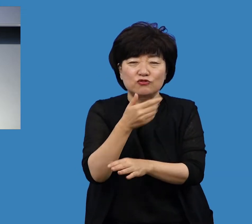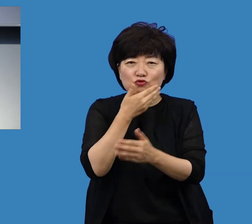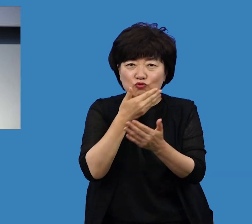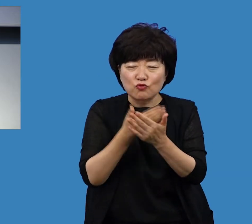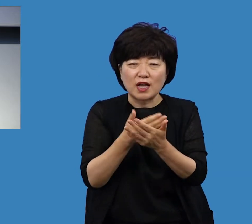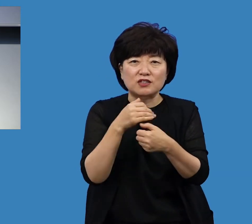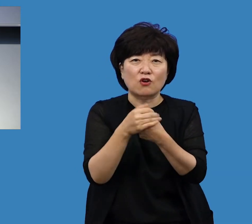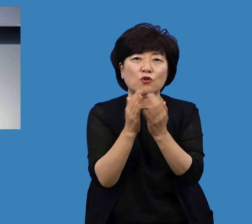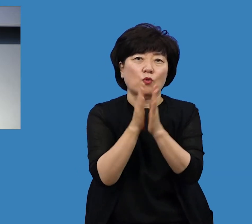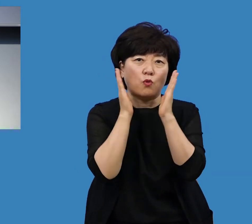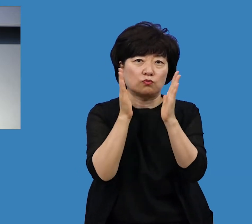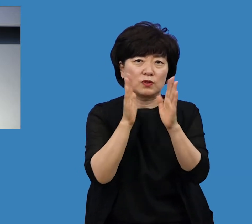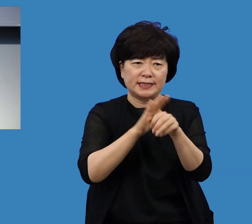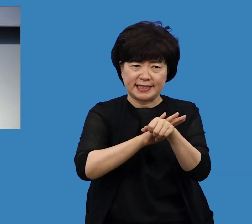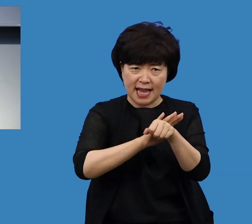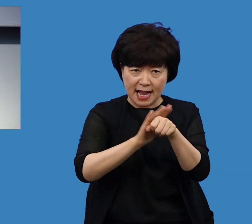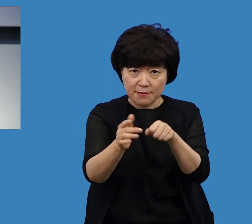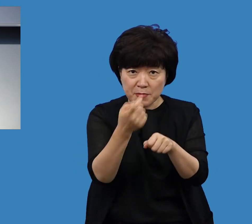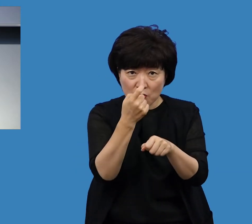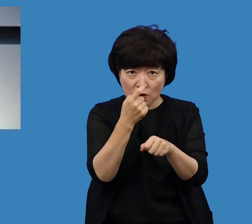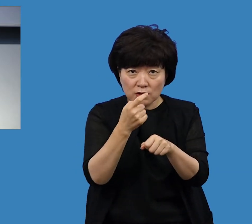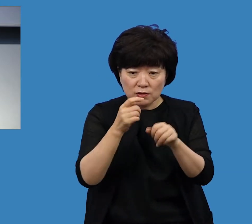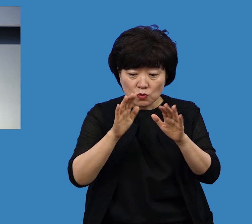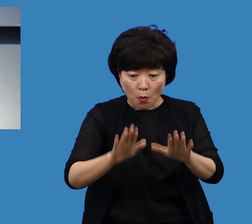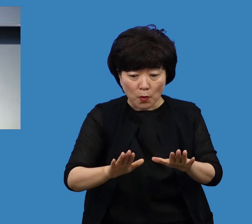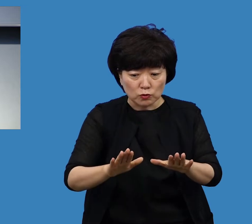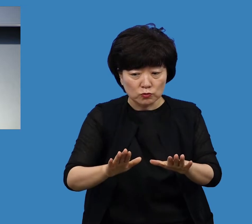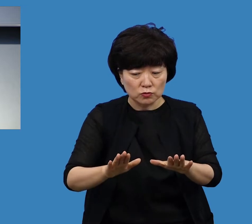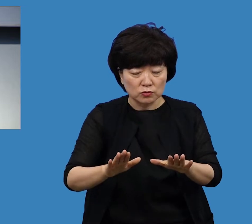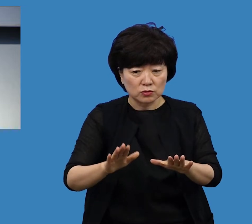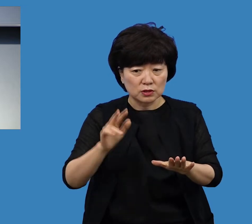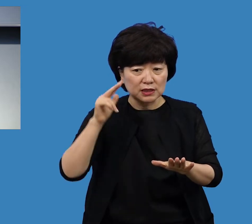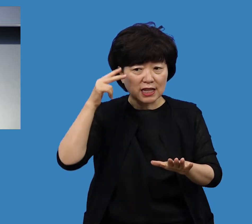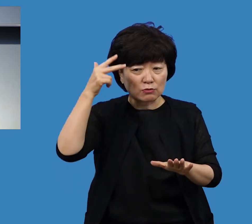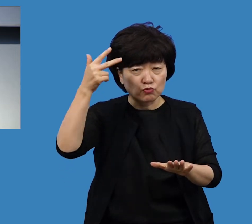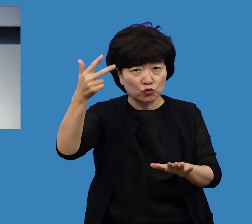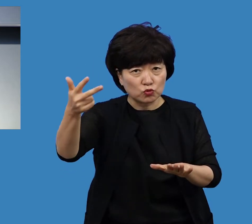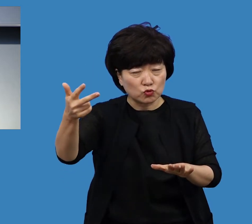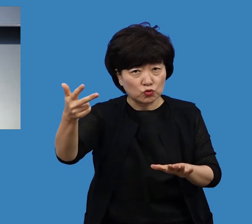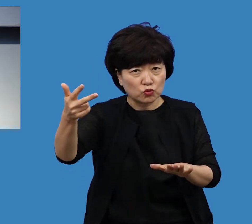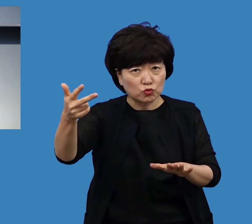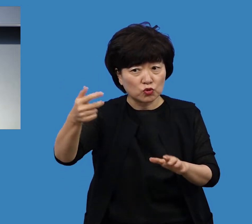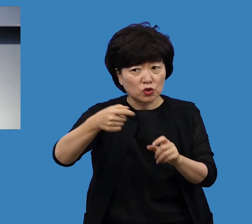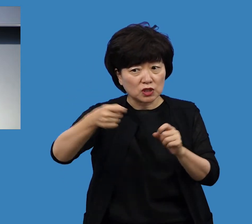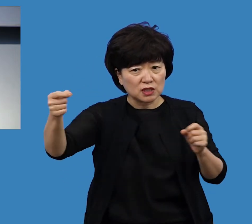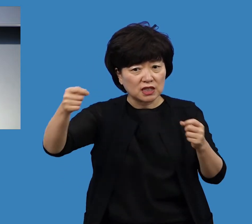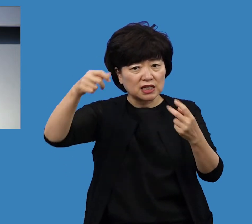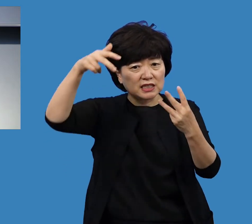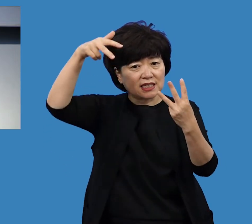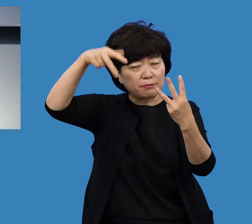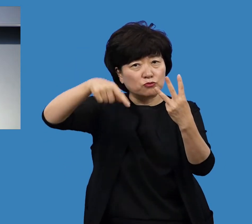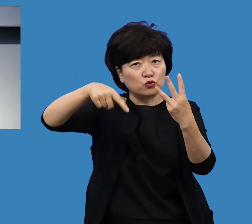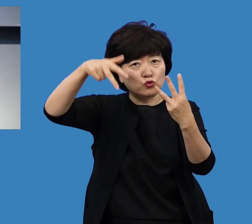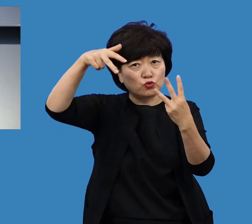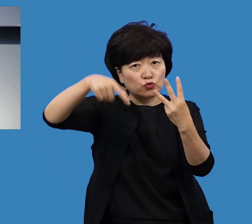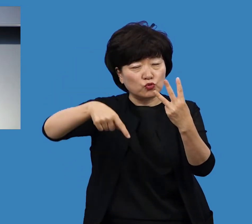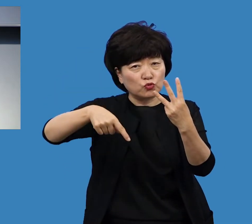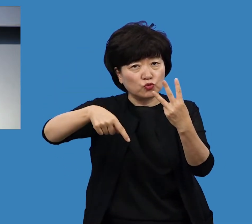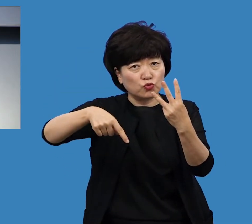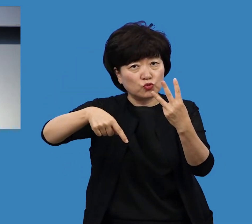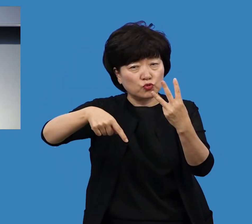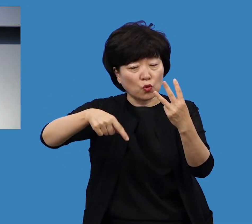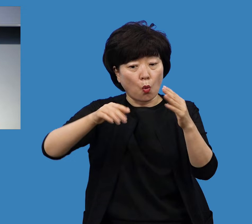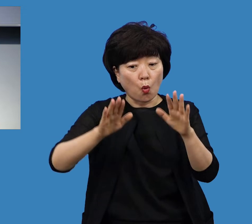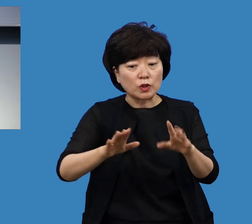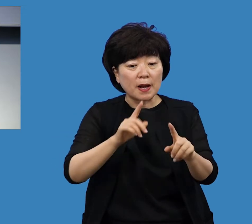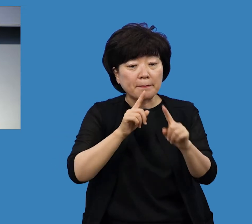공부를 하려고 합니다. 잘 따라오시기 바랍니다. 뭐 이번 주 다음 주 아마 좀 길어지면 3주 정도를 오늘